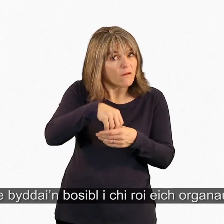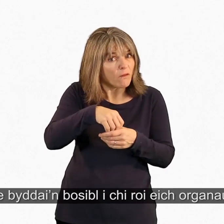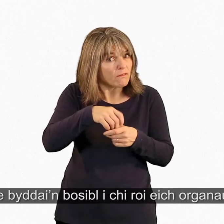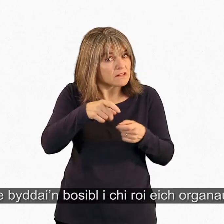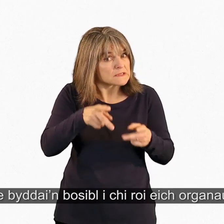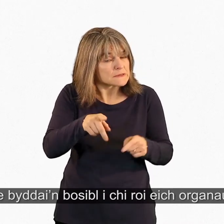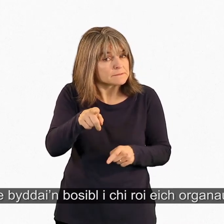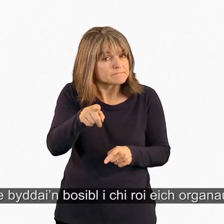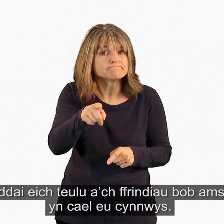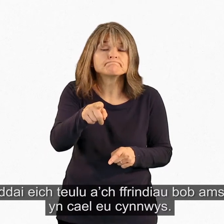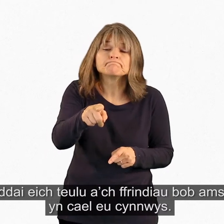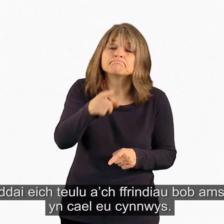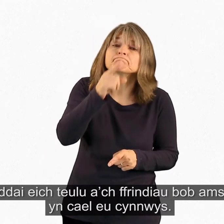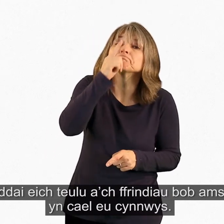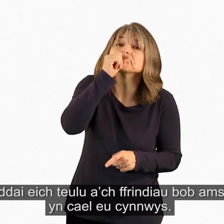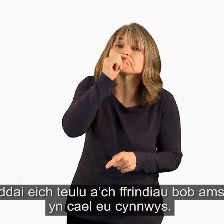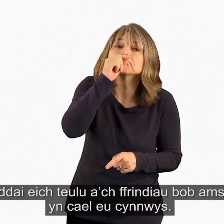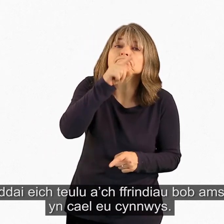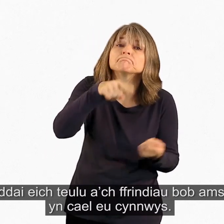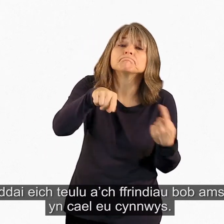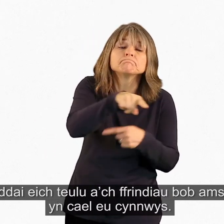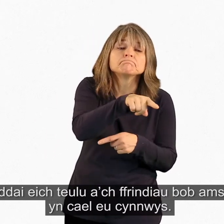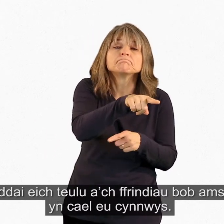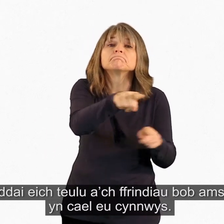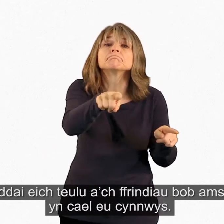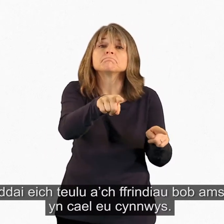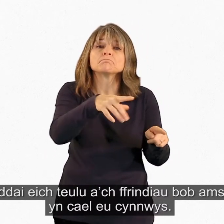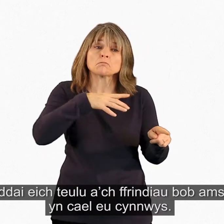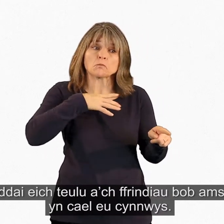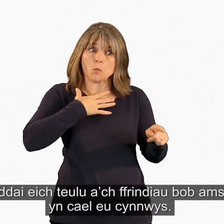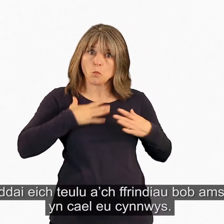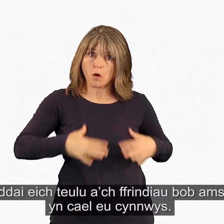eich organau Byddai eich teulu a'ch ffrindiau bob amser yn cael eu cynnwys